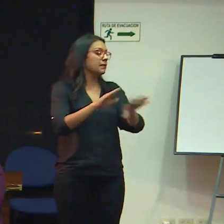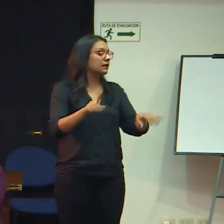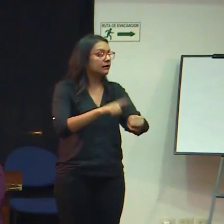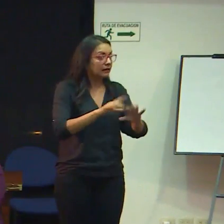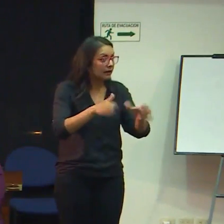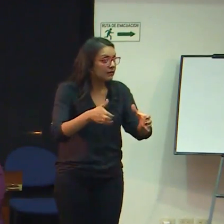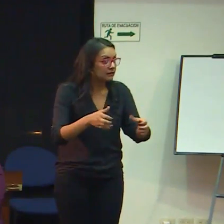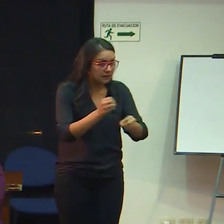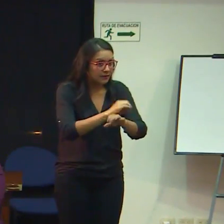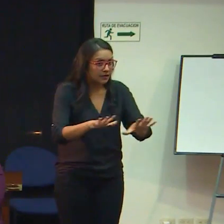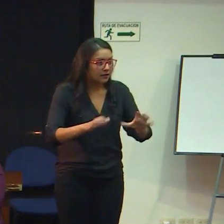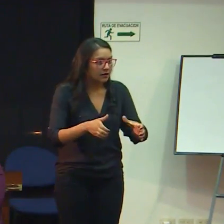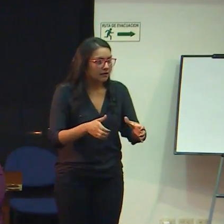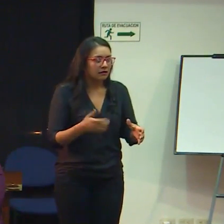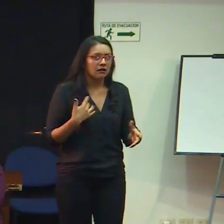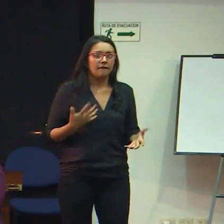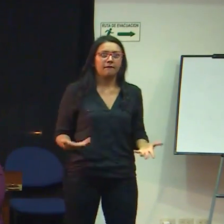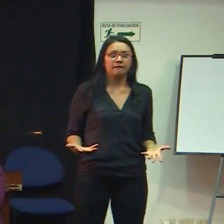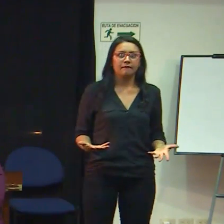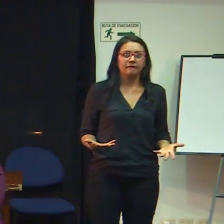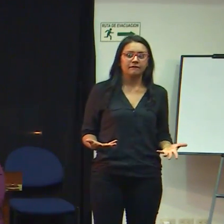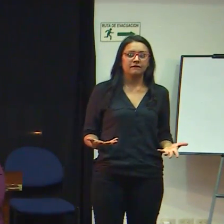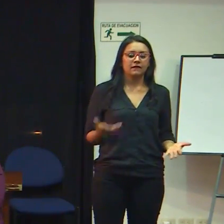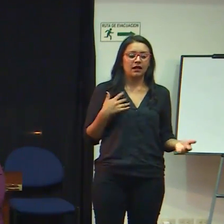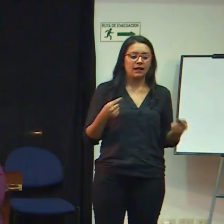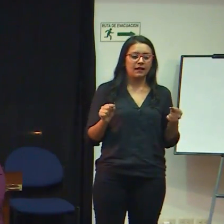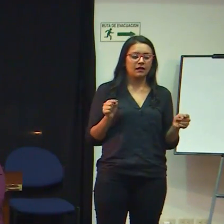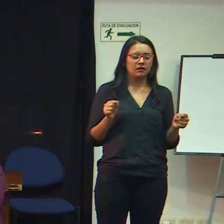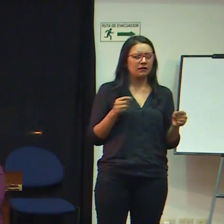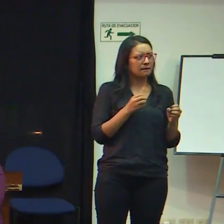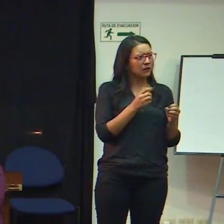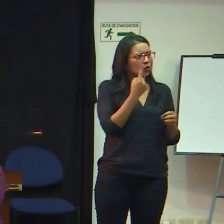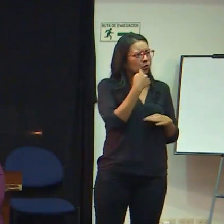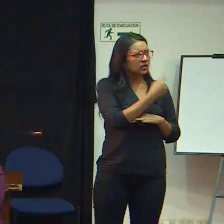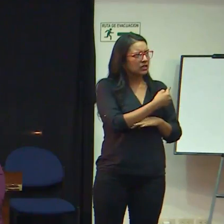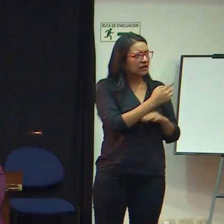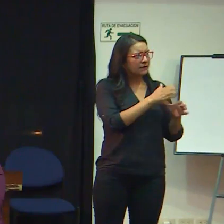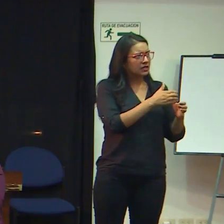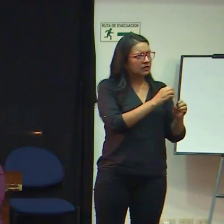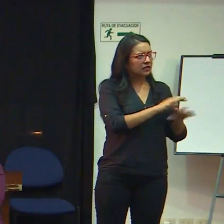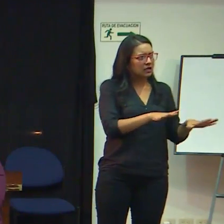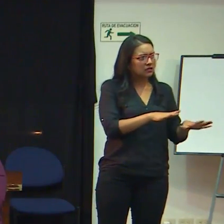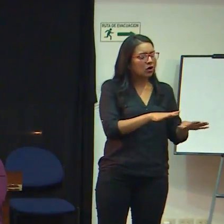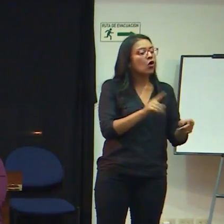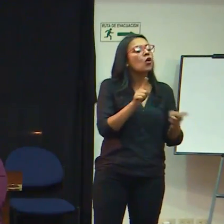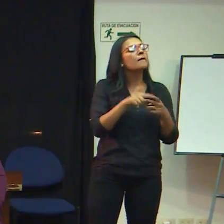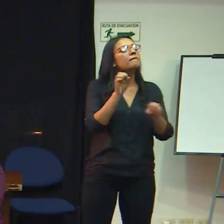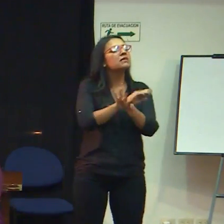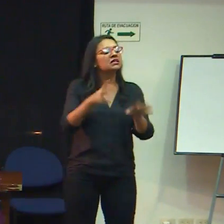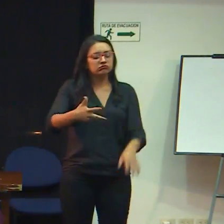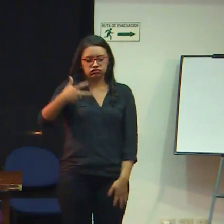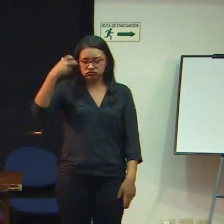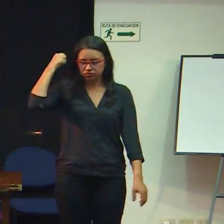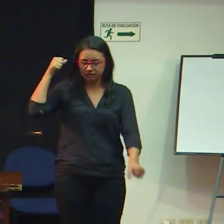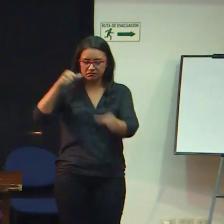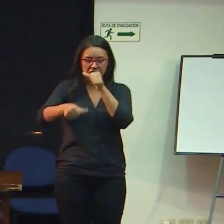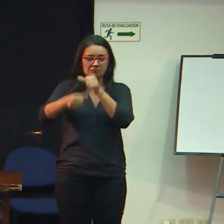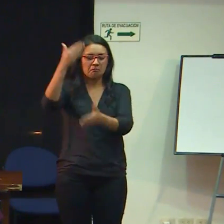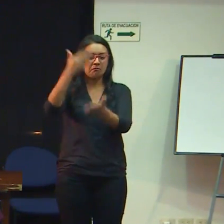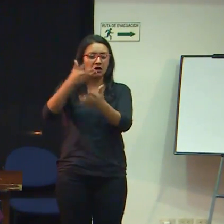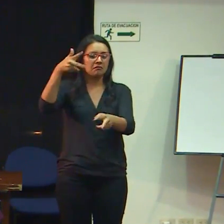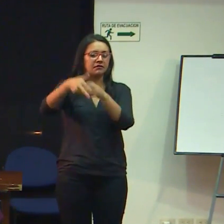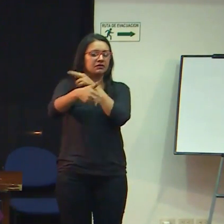clase. Y ahí es donde entramos en la discusión, ¿perdemos clase un día o vamos a perder una historia que nos concierne a nosotros